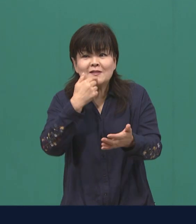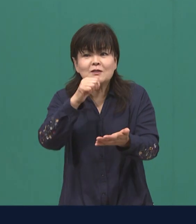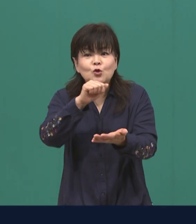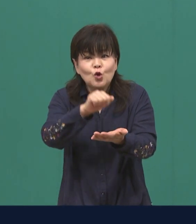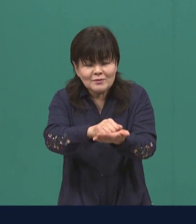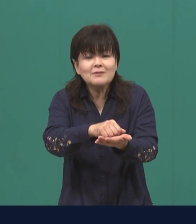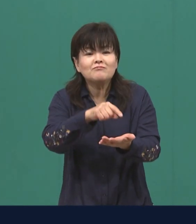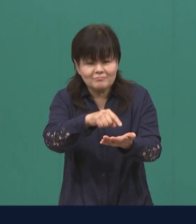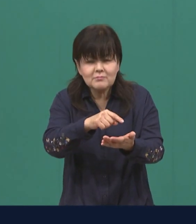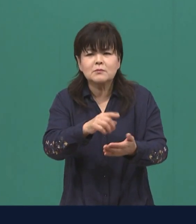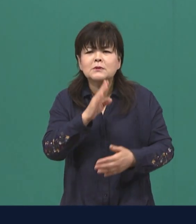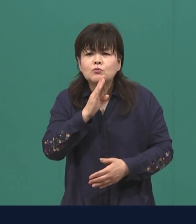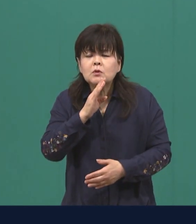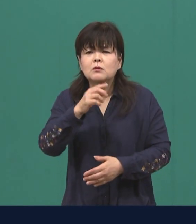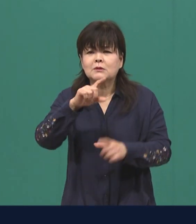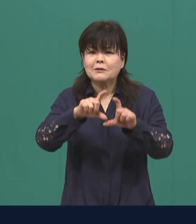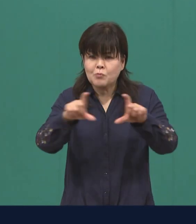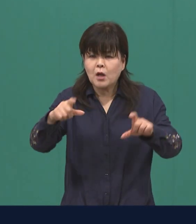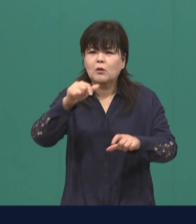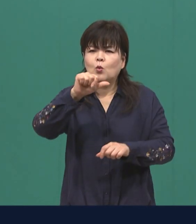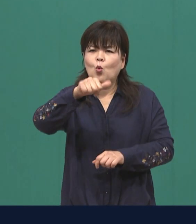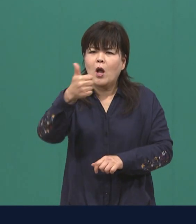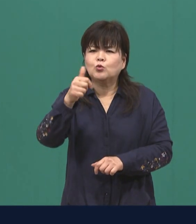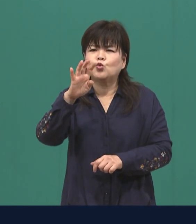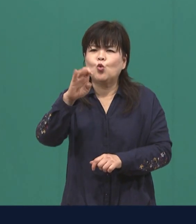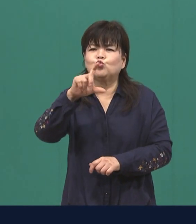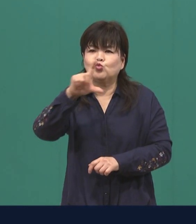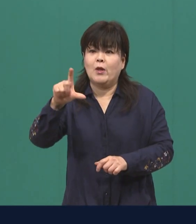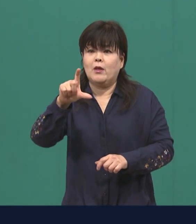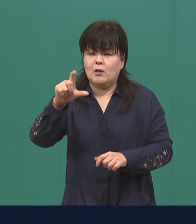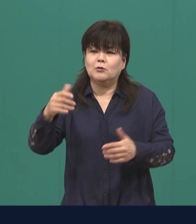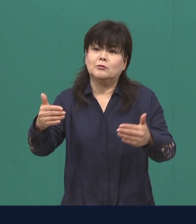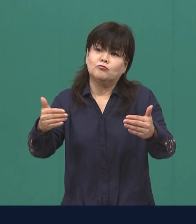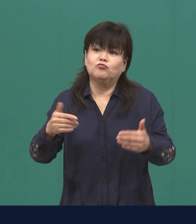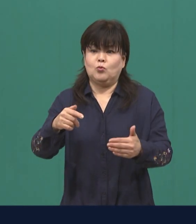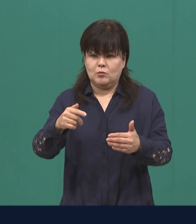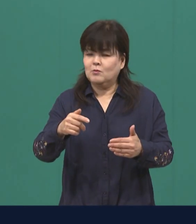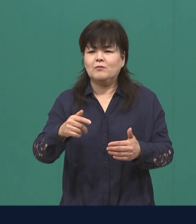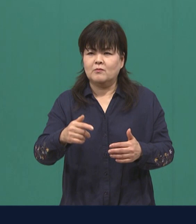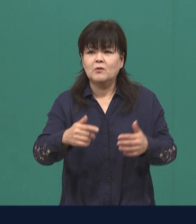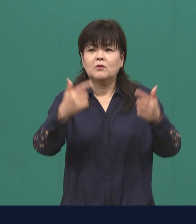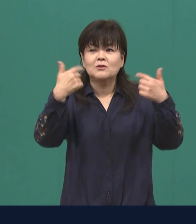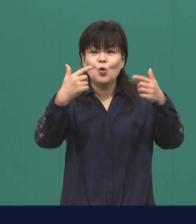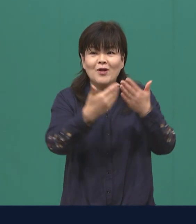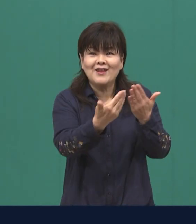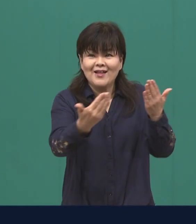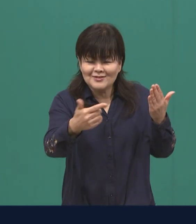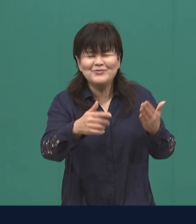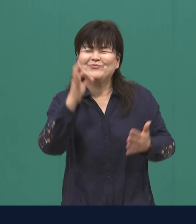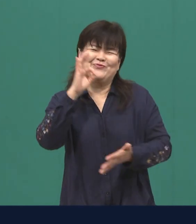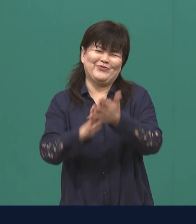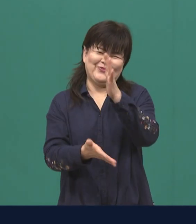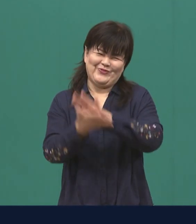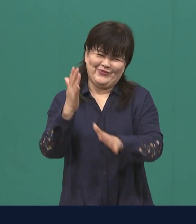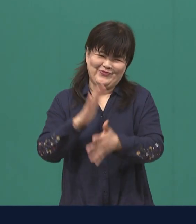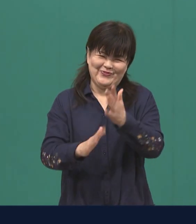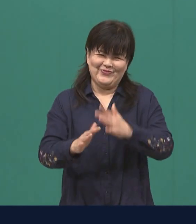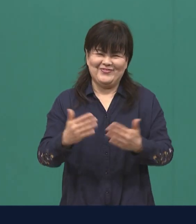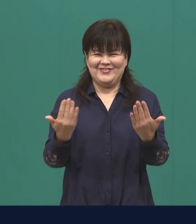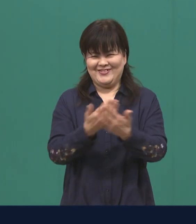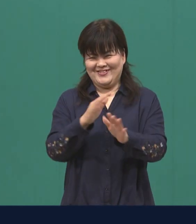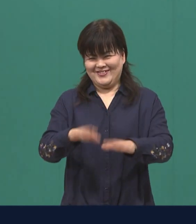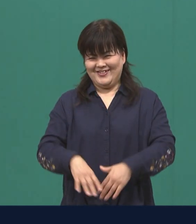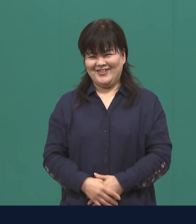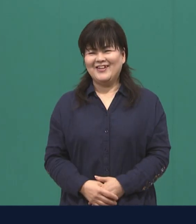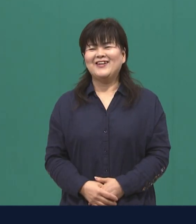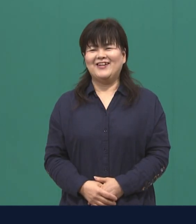日について、本来一般540円の料金が必要な常設展示が無料観